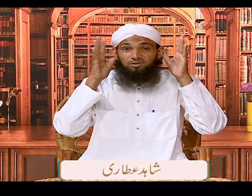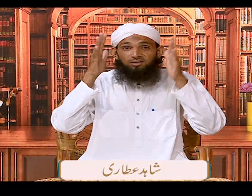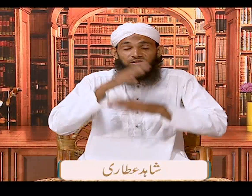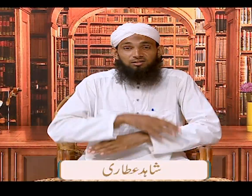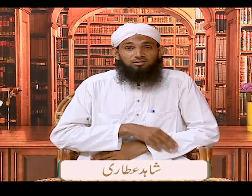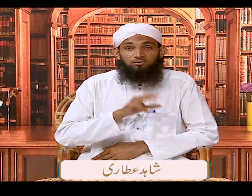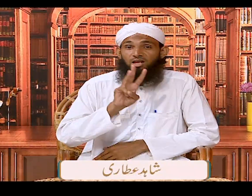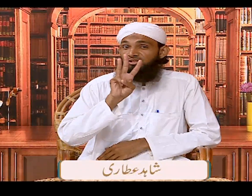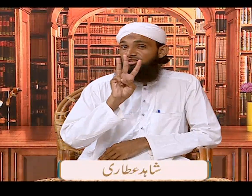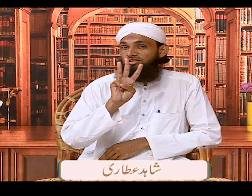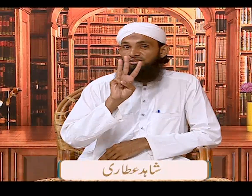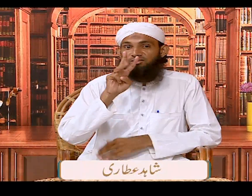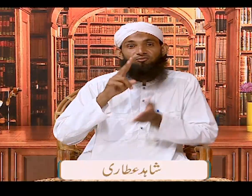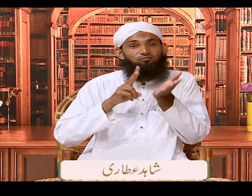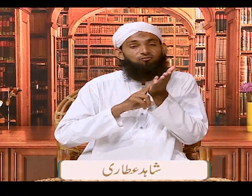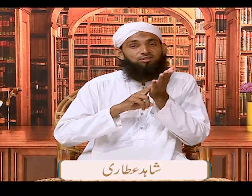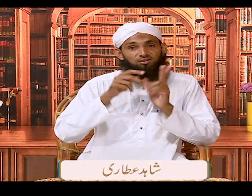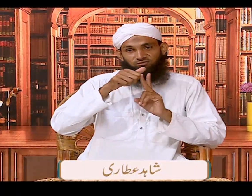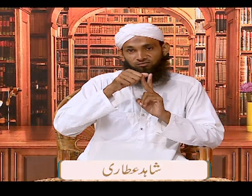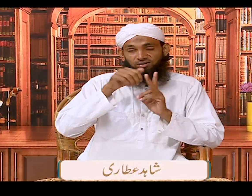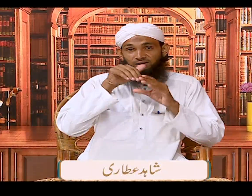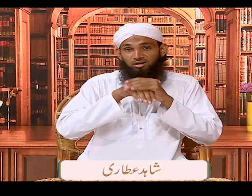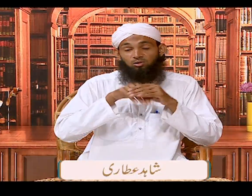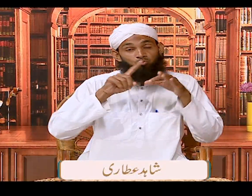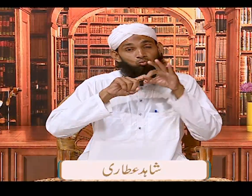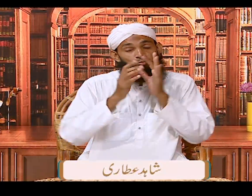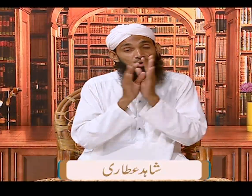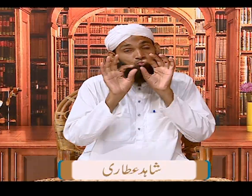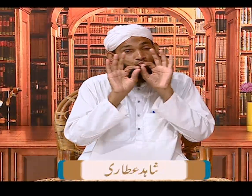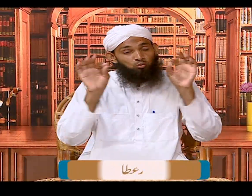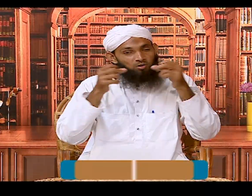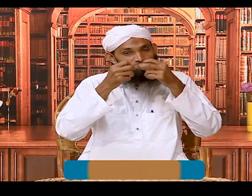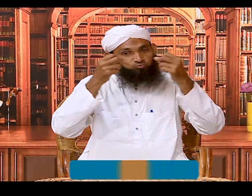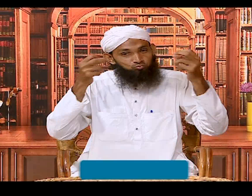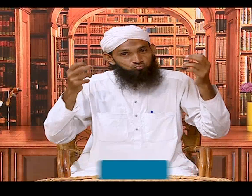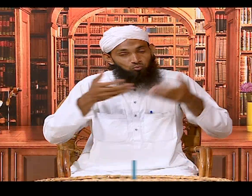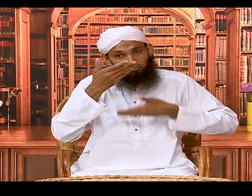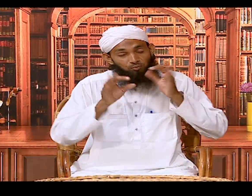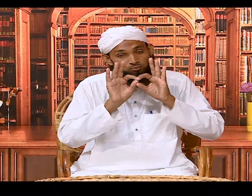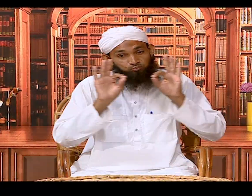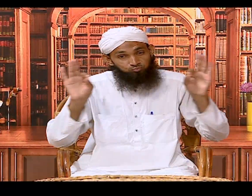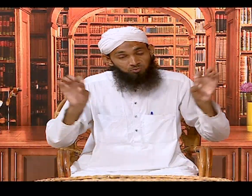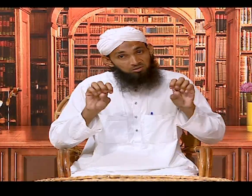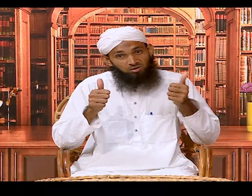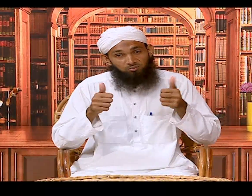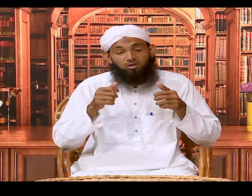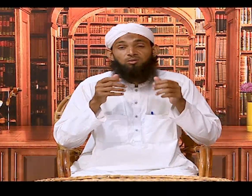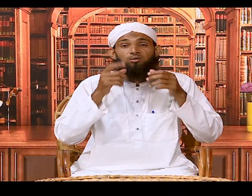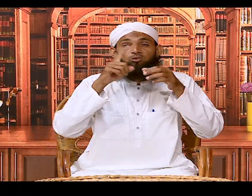تھی کہ آپ وتر کی نماز میں پورا قرآن کریم پڑھا کرتے تھے، چونکہ قرآن بھی نور ہے اور رات کا قیام یعنی رات